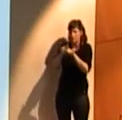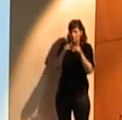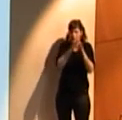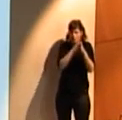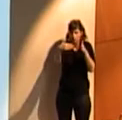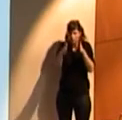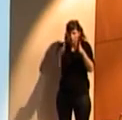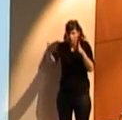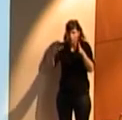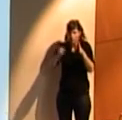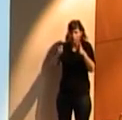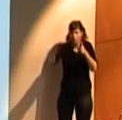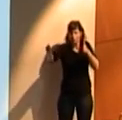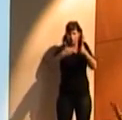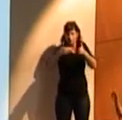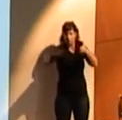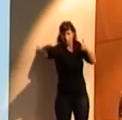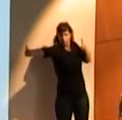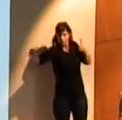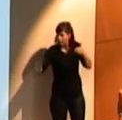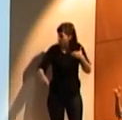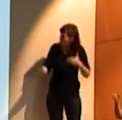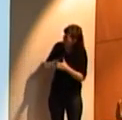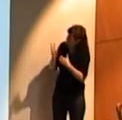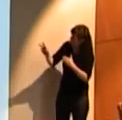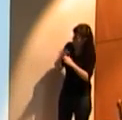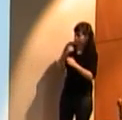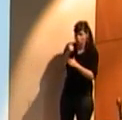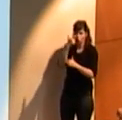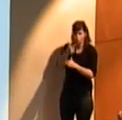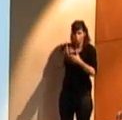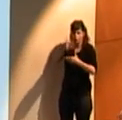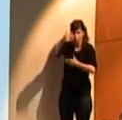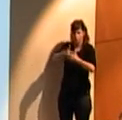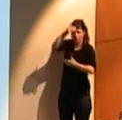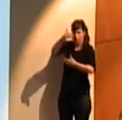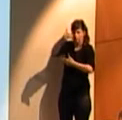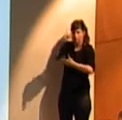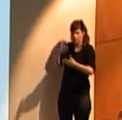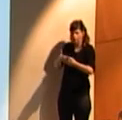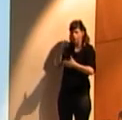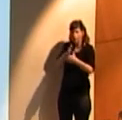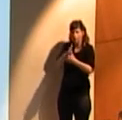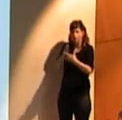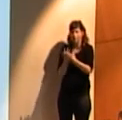avec donc ces deux peaux, donc deux parois successives qui